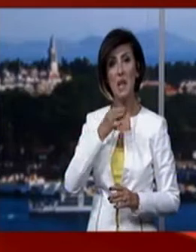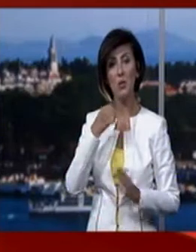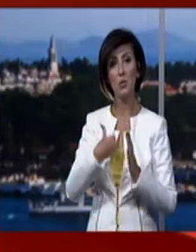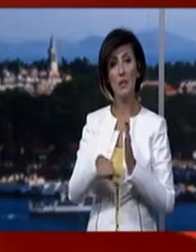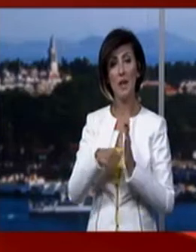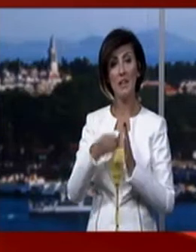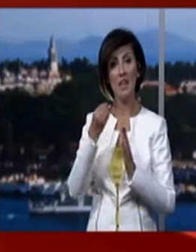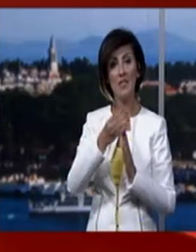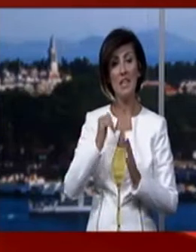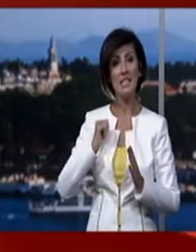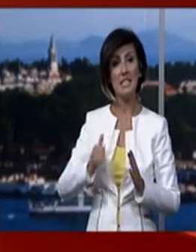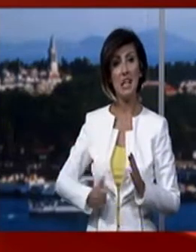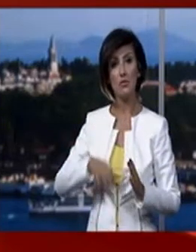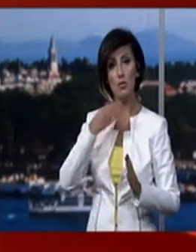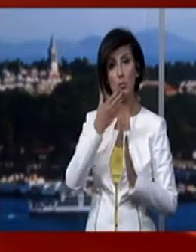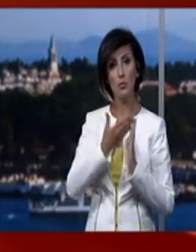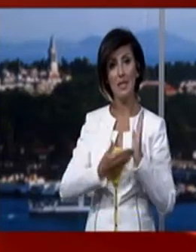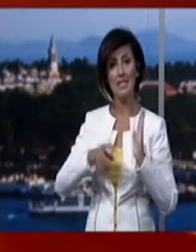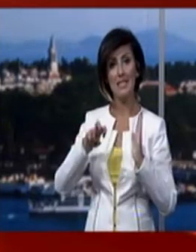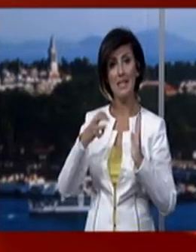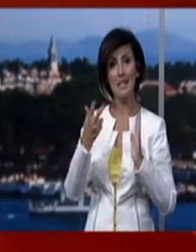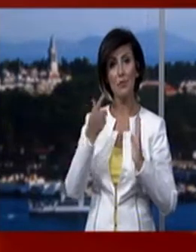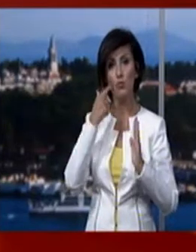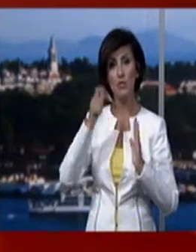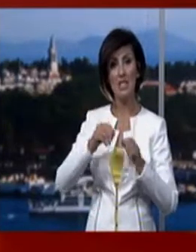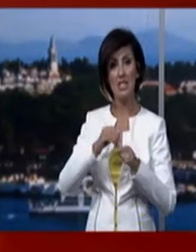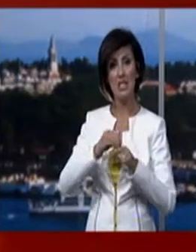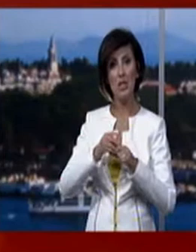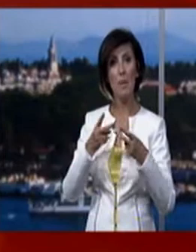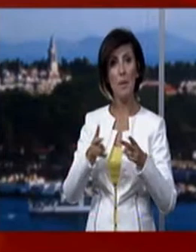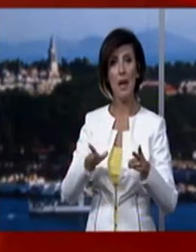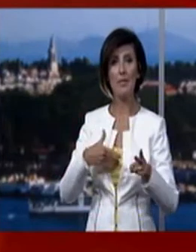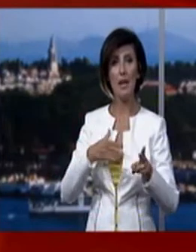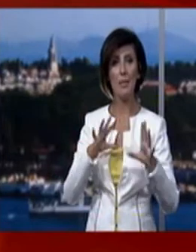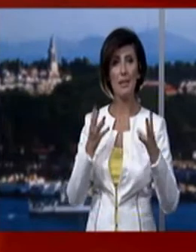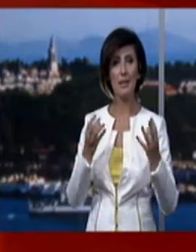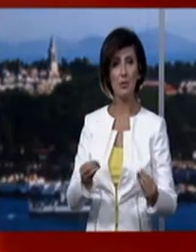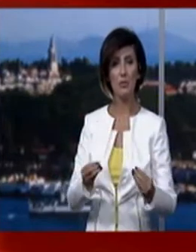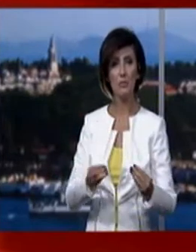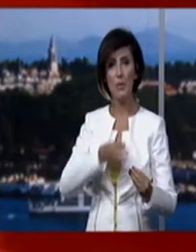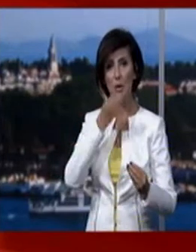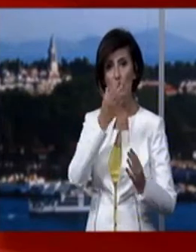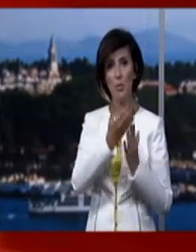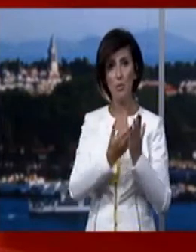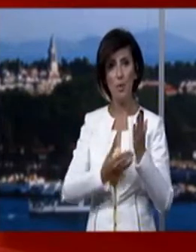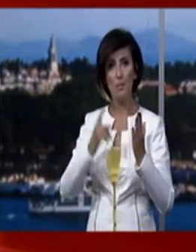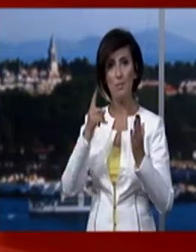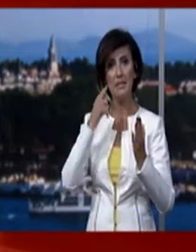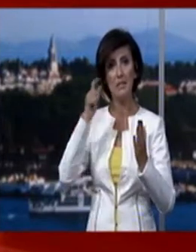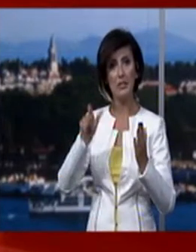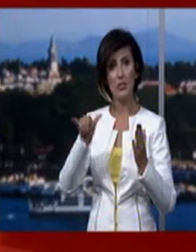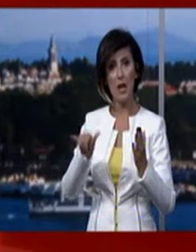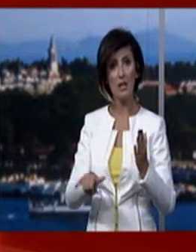Eylül tarihinde verilen savcılık mütalasında 83 sanık için beraat talep edilmişti. Mütalada bir